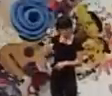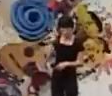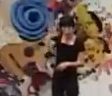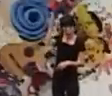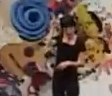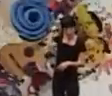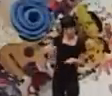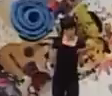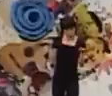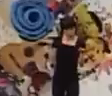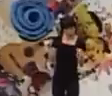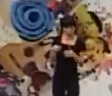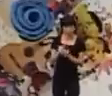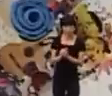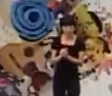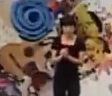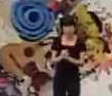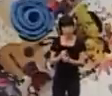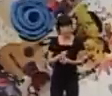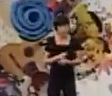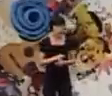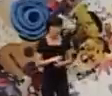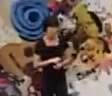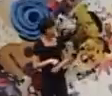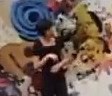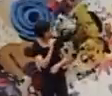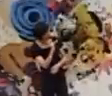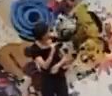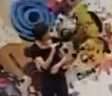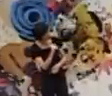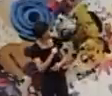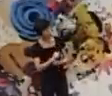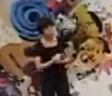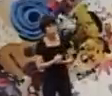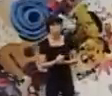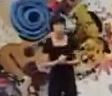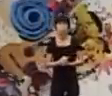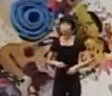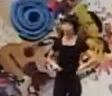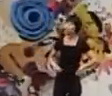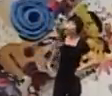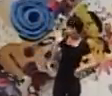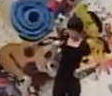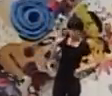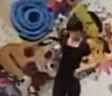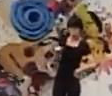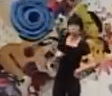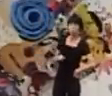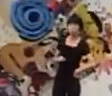上天空飛啊？啊，得咩？梗係得啦，